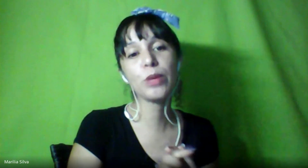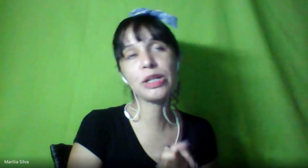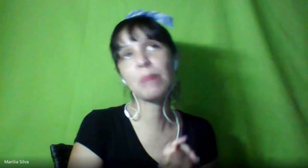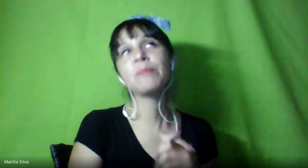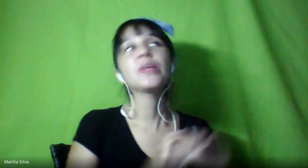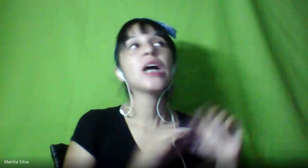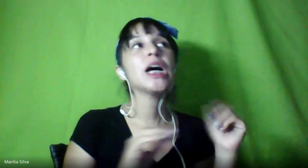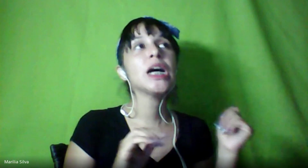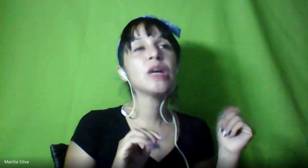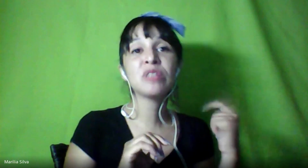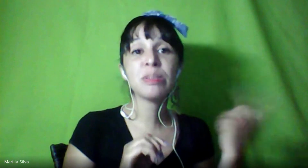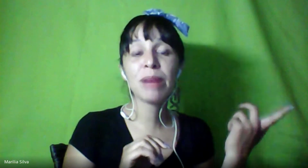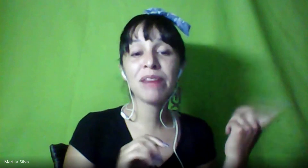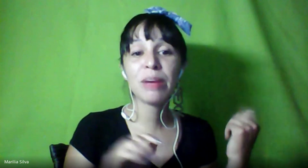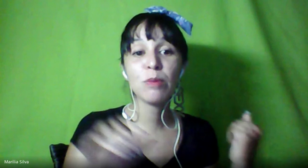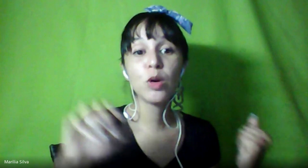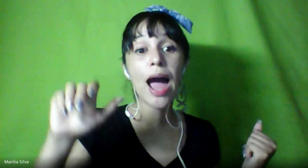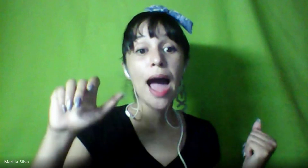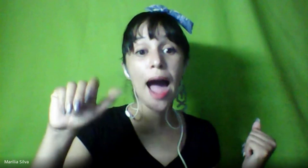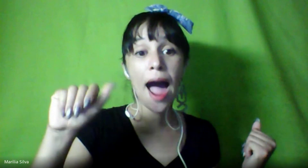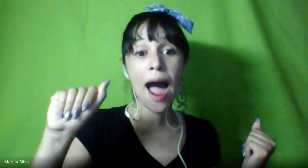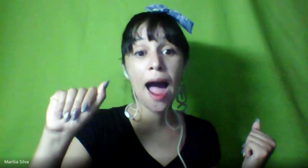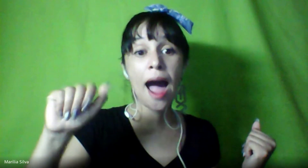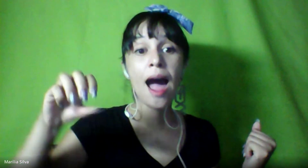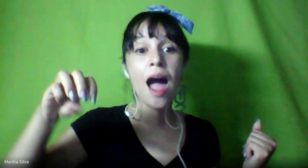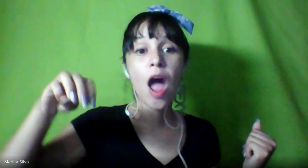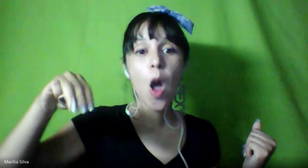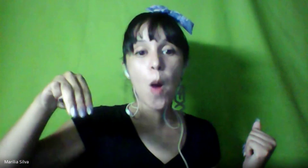boca. Por exemplo, vou fazer a palavra amor.